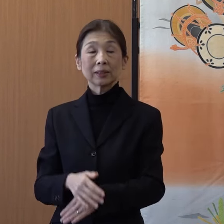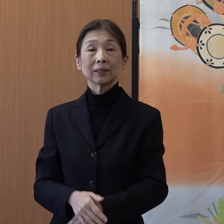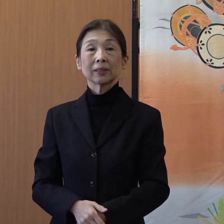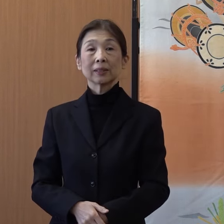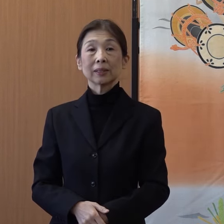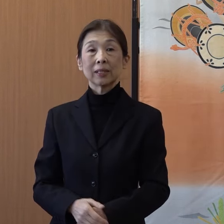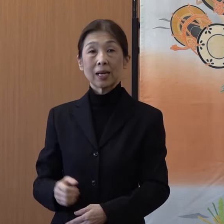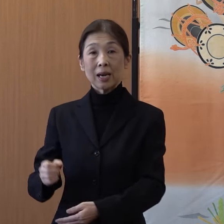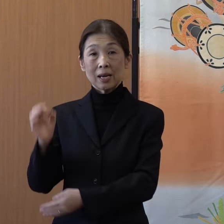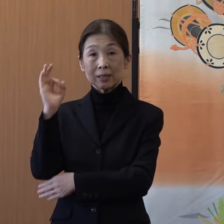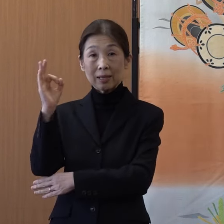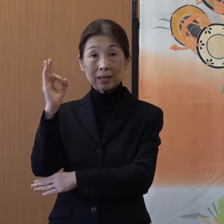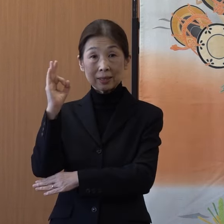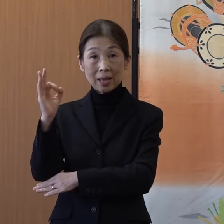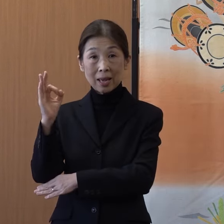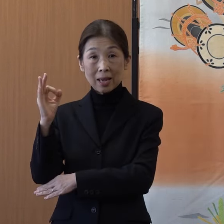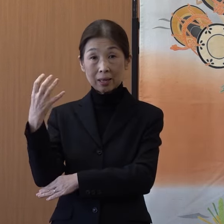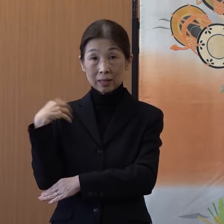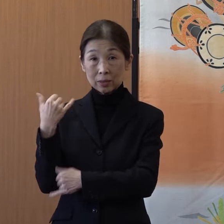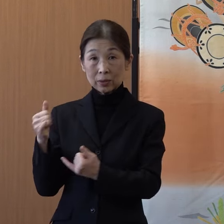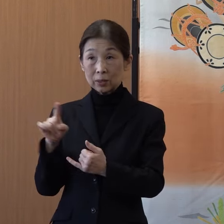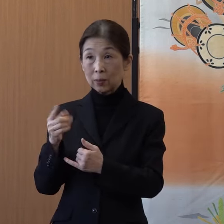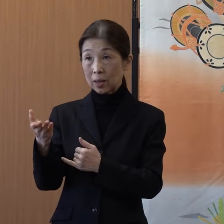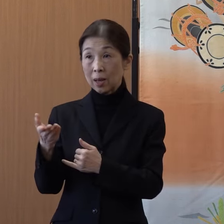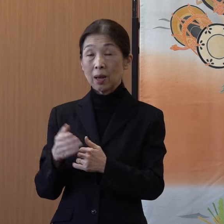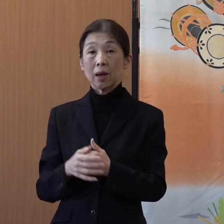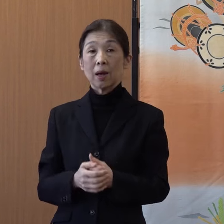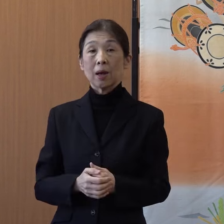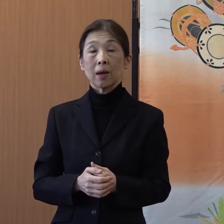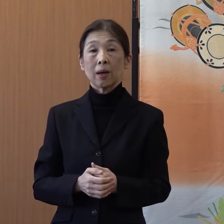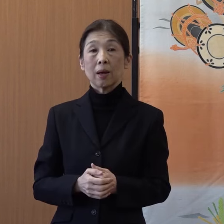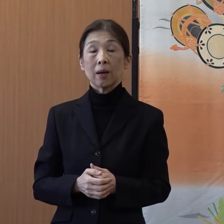財政から分かります。 ここまでのお話を